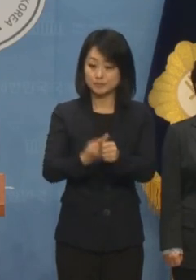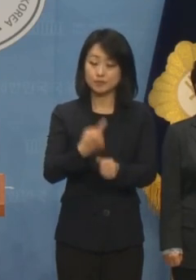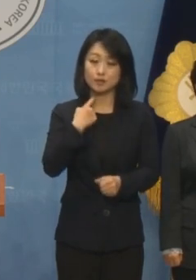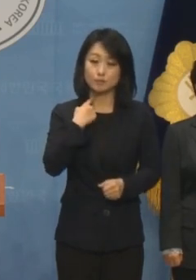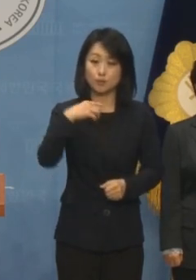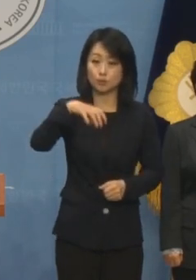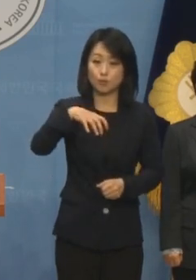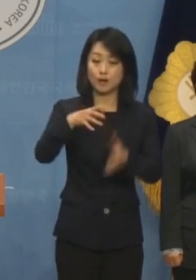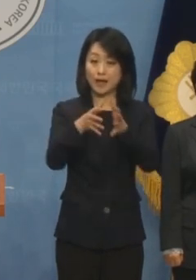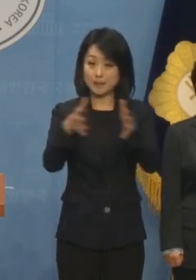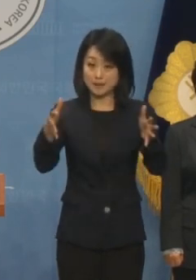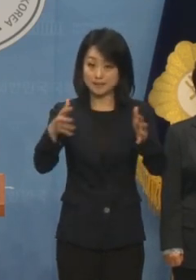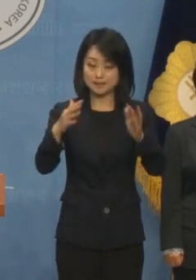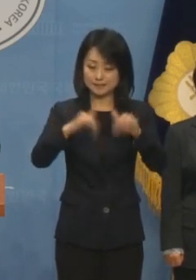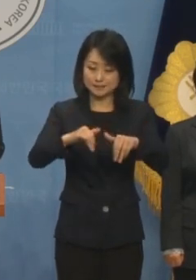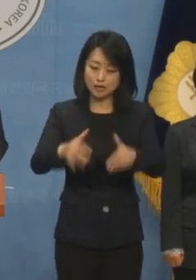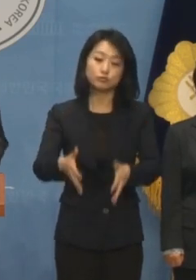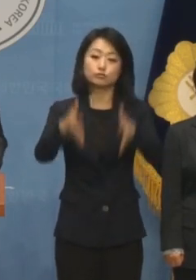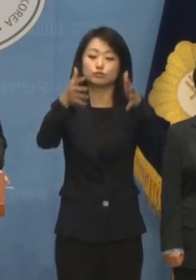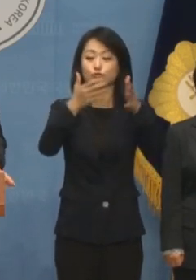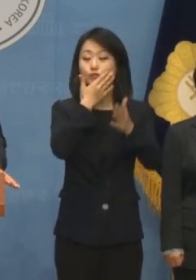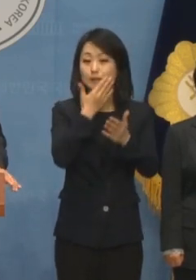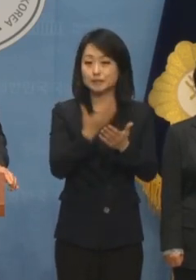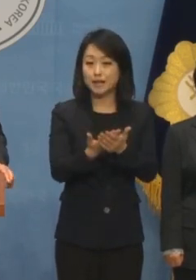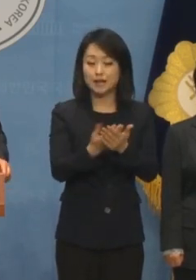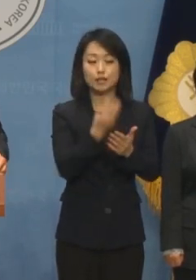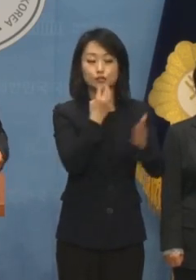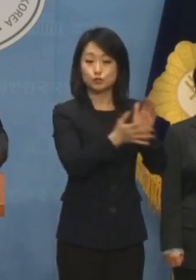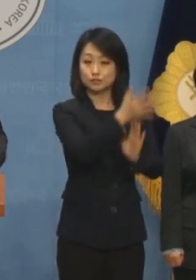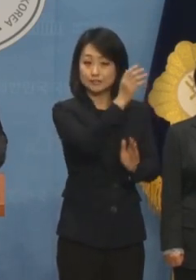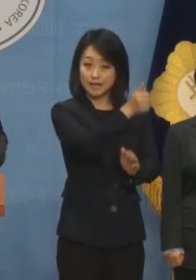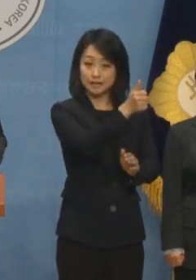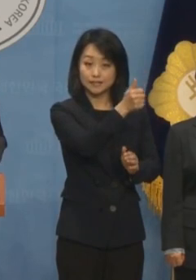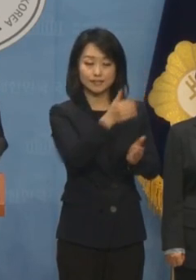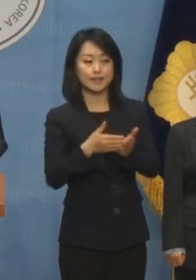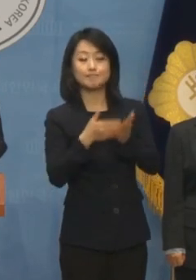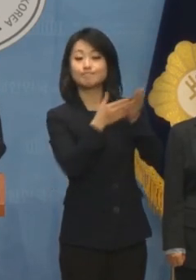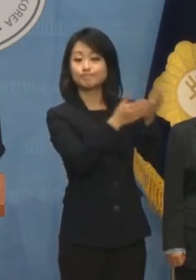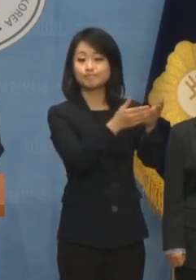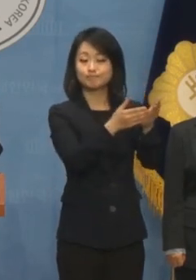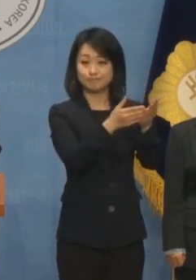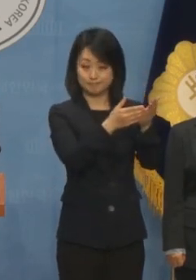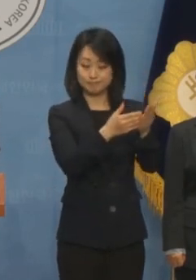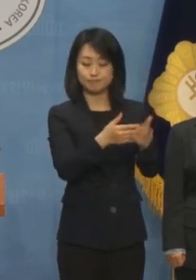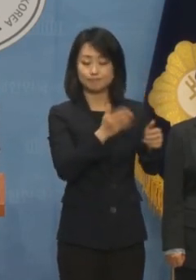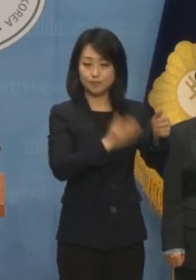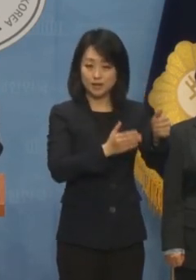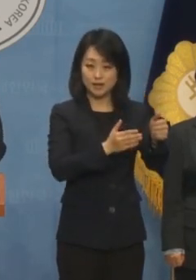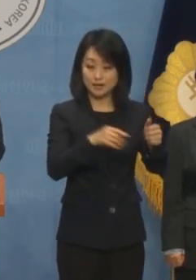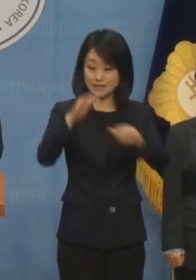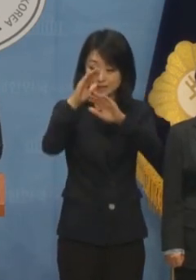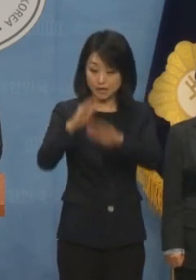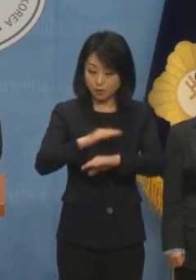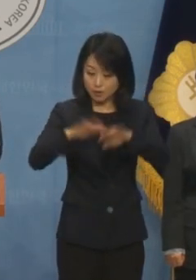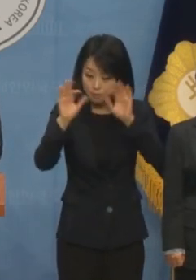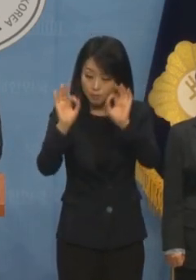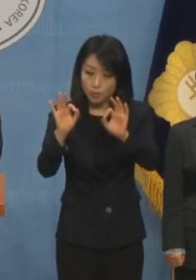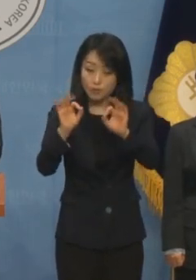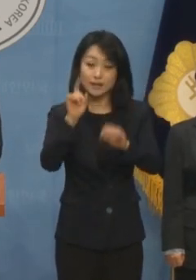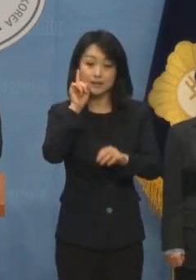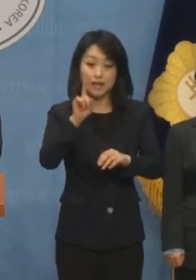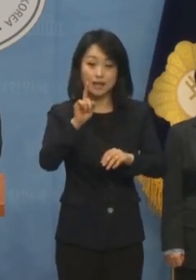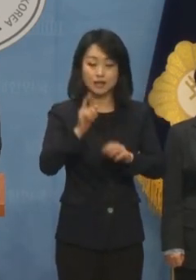아파트 재건축이 중요합니다. 오세훈 시장님 이 부분을 적극적으로 잘 고민하시고 내일